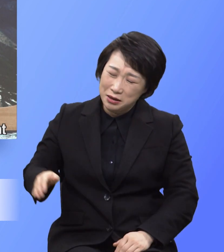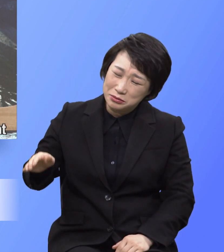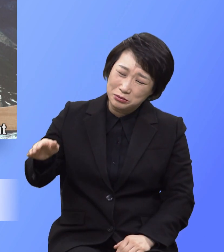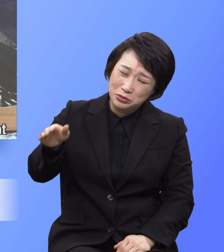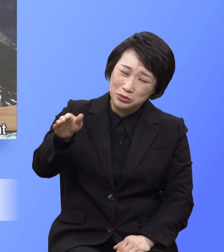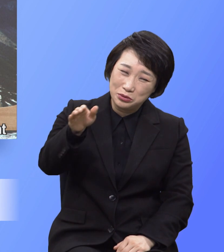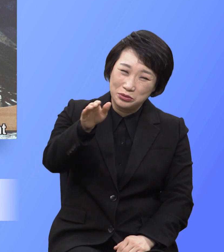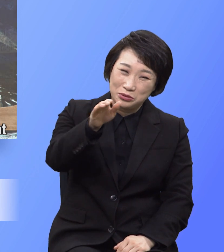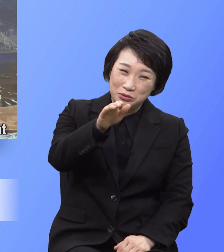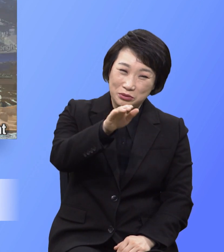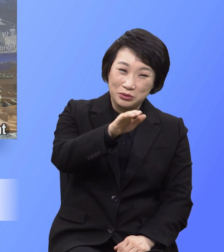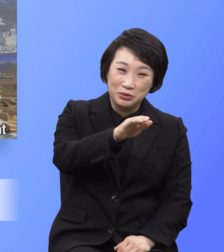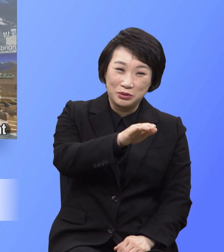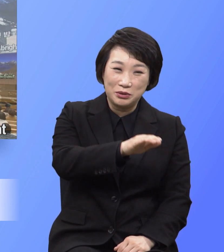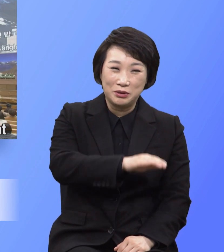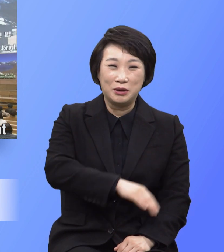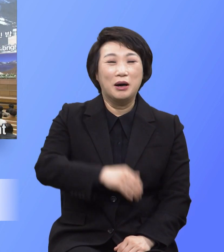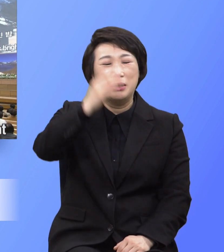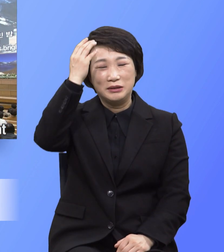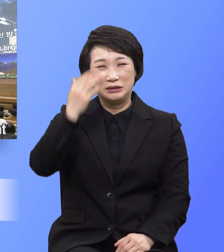어둠에